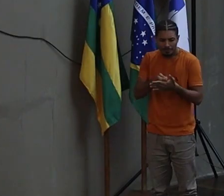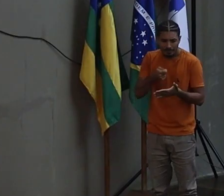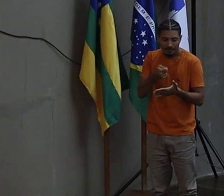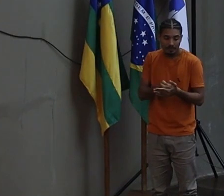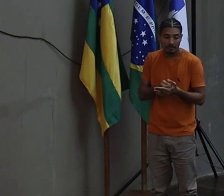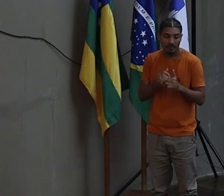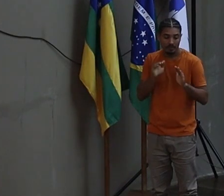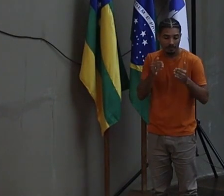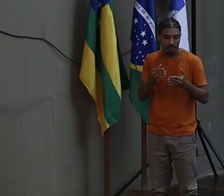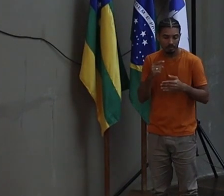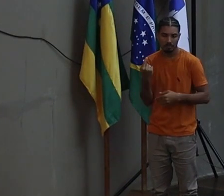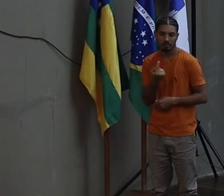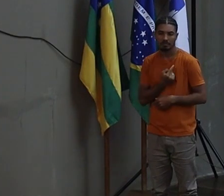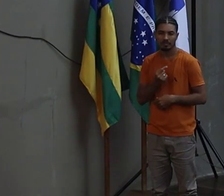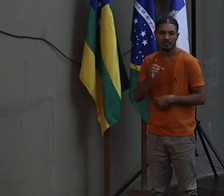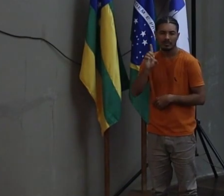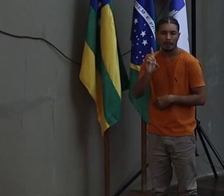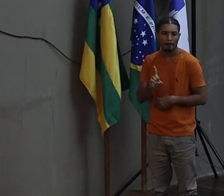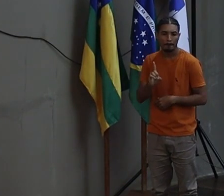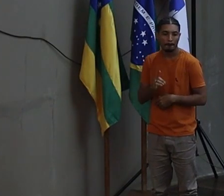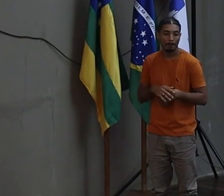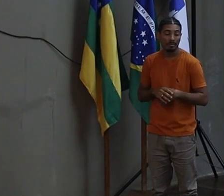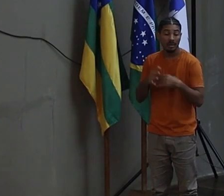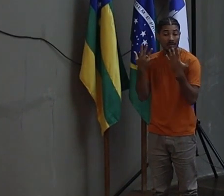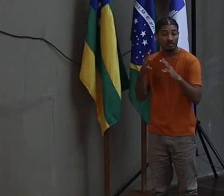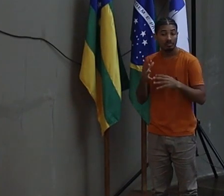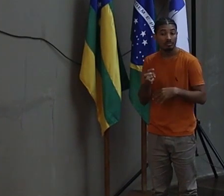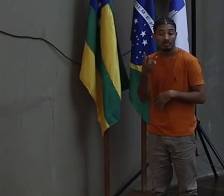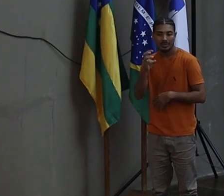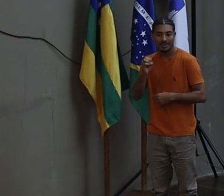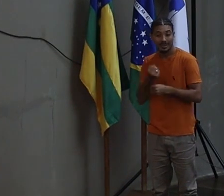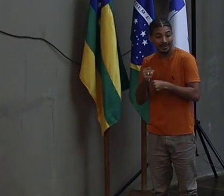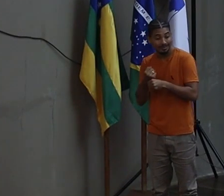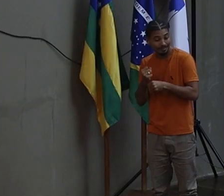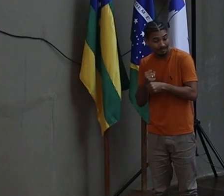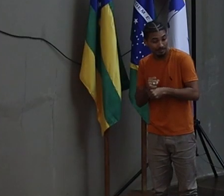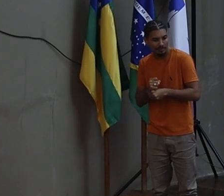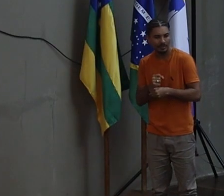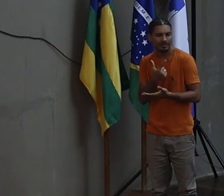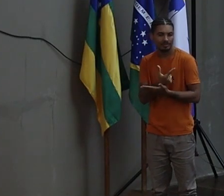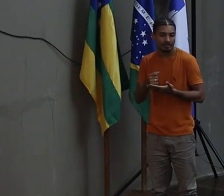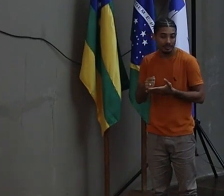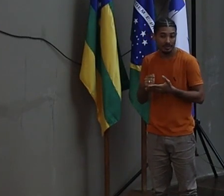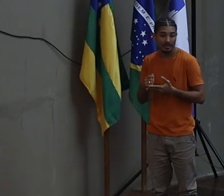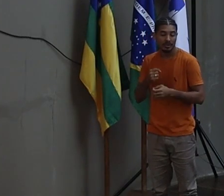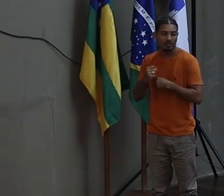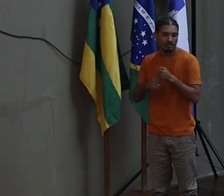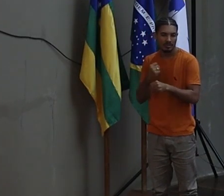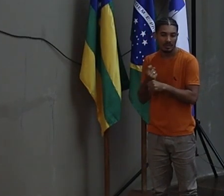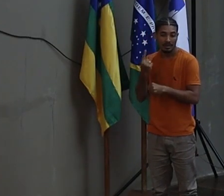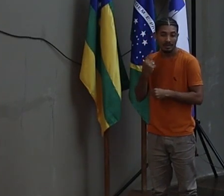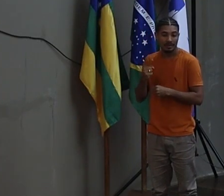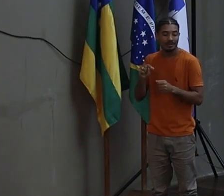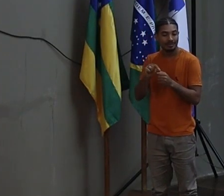nossa diretoria, em celebrar os 30 anos da LAB, né? Nós estávamos naquele ano